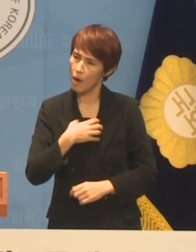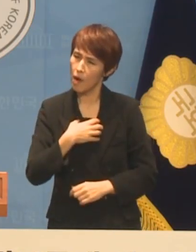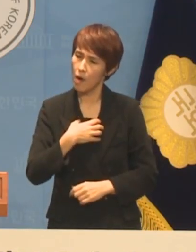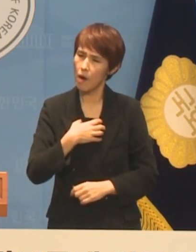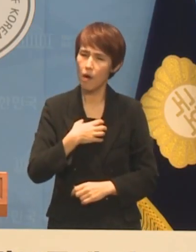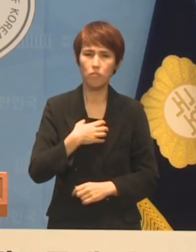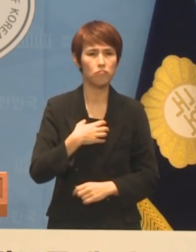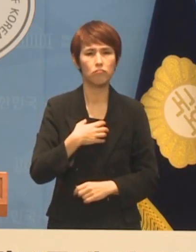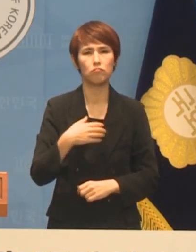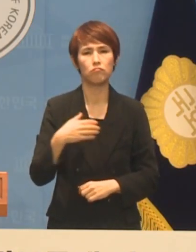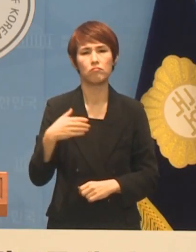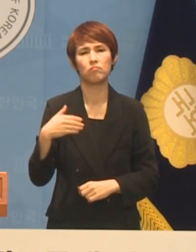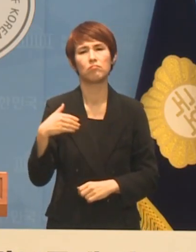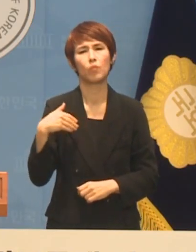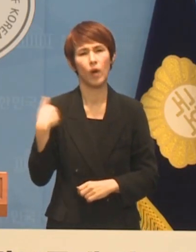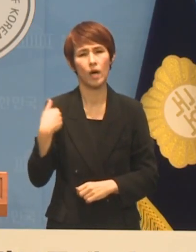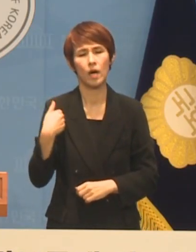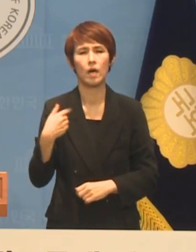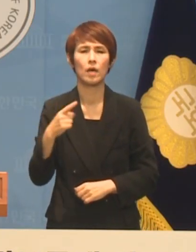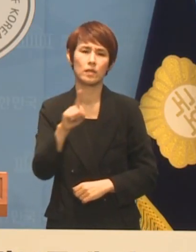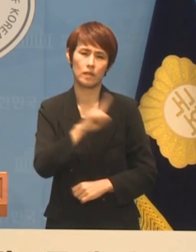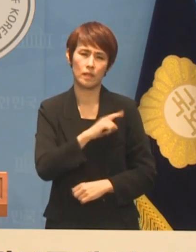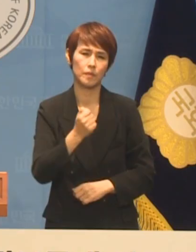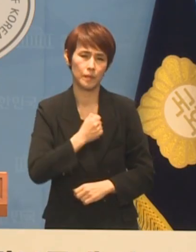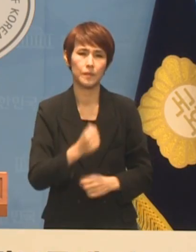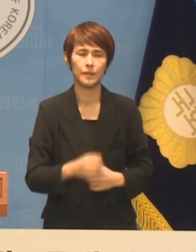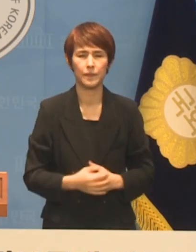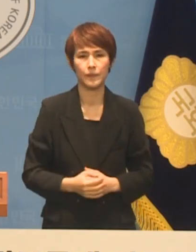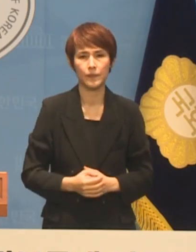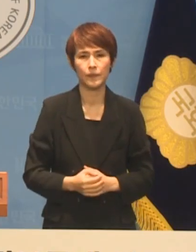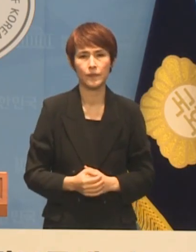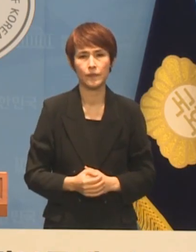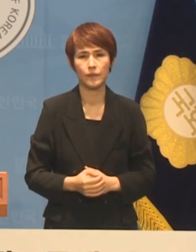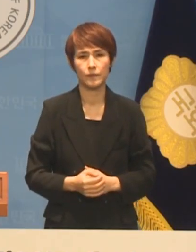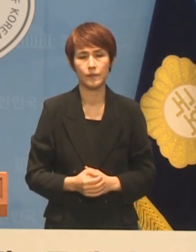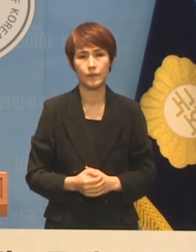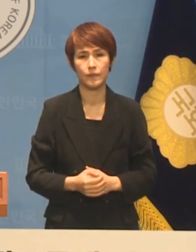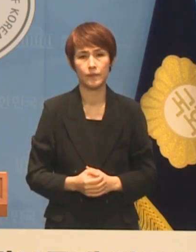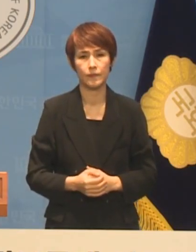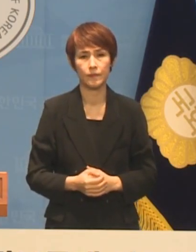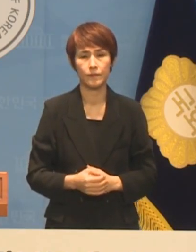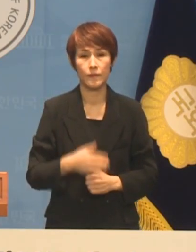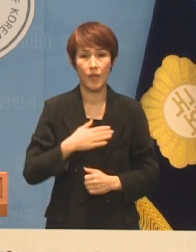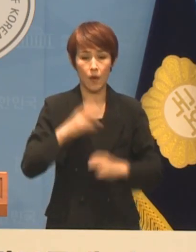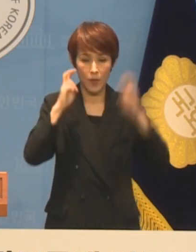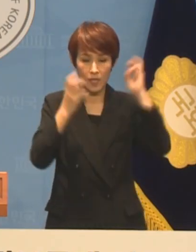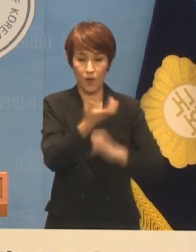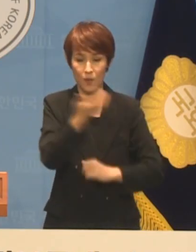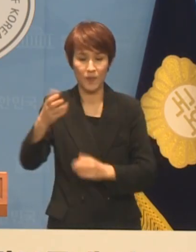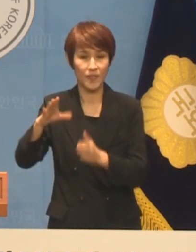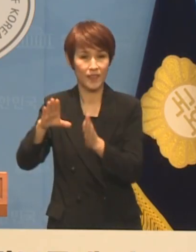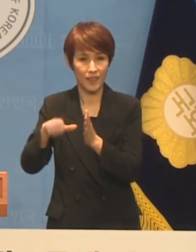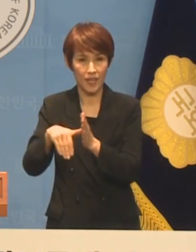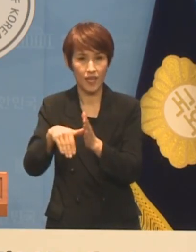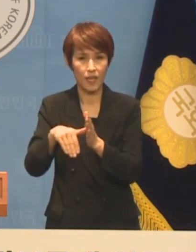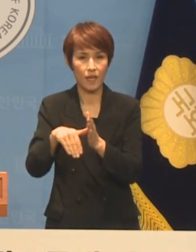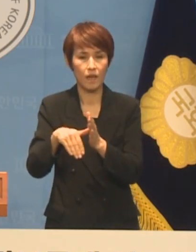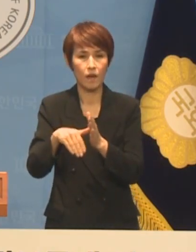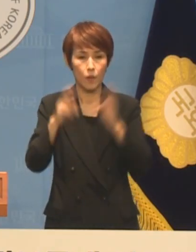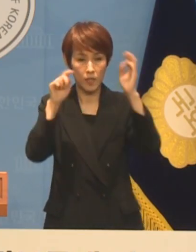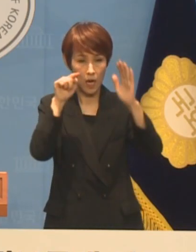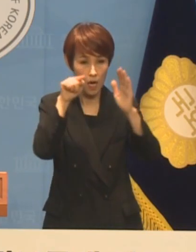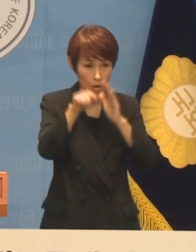알지 못한다는 것이 가장 답답했습니다. 제가 이직할 때도 직접 현장에